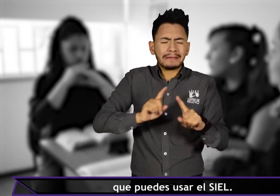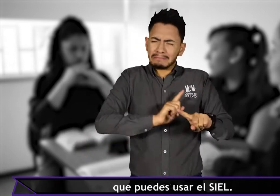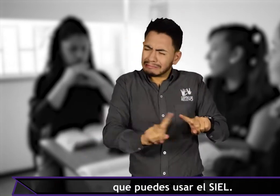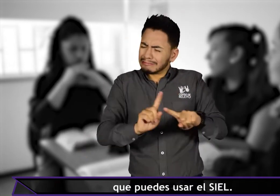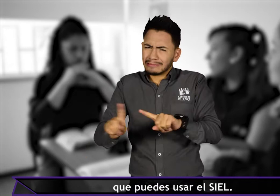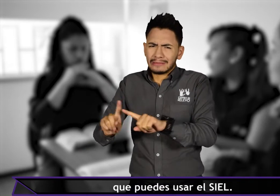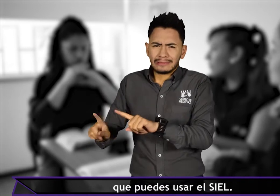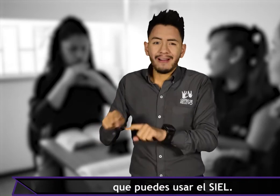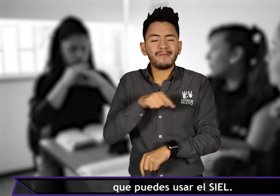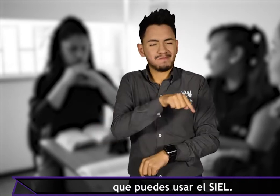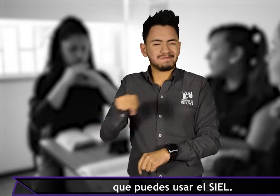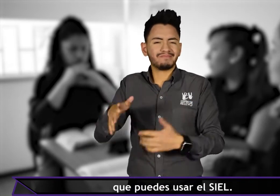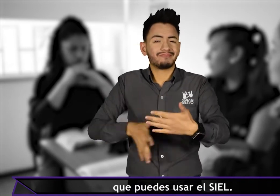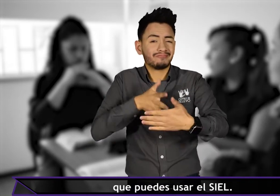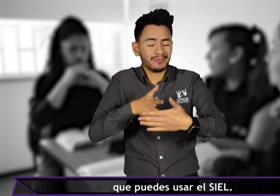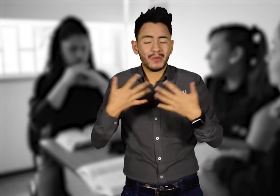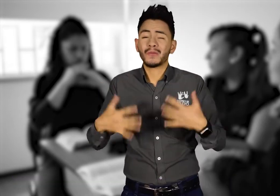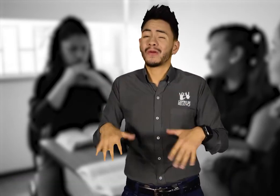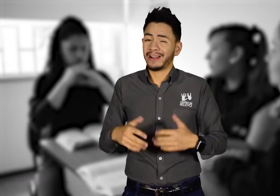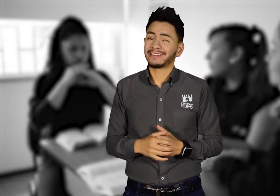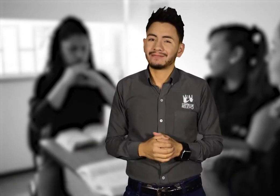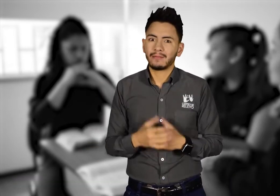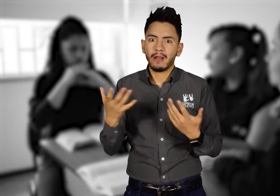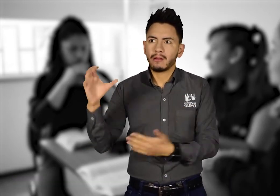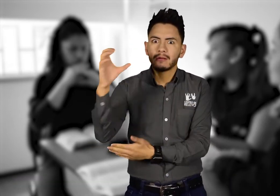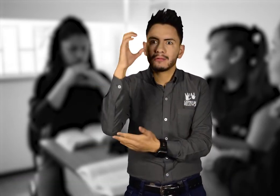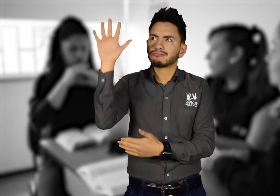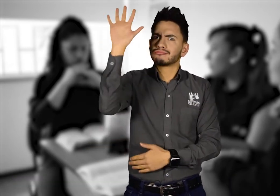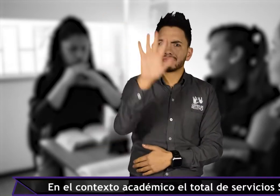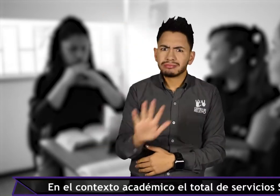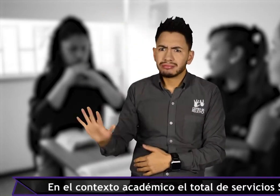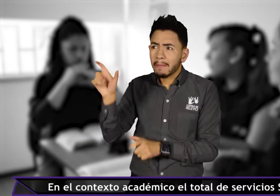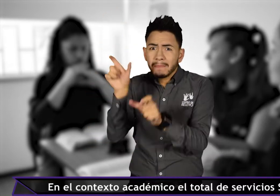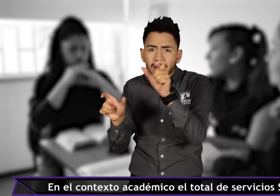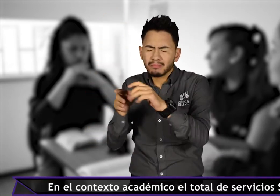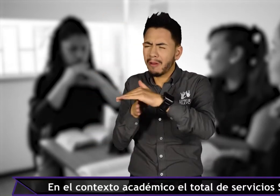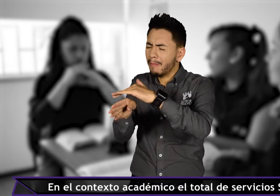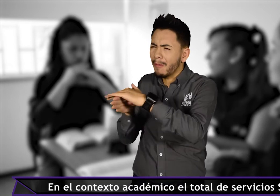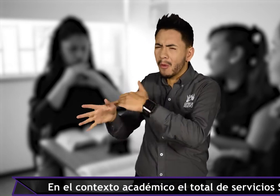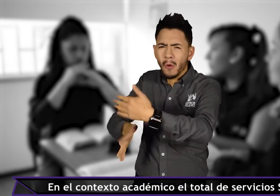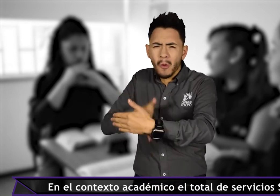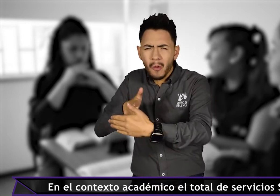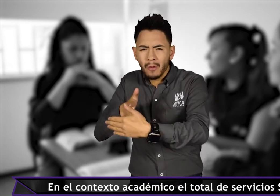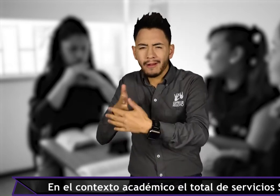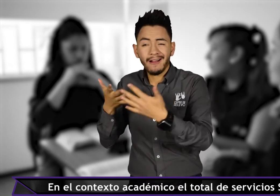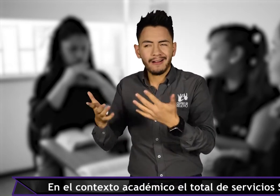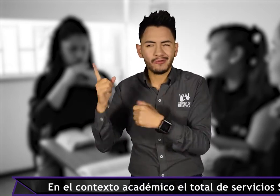ejemplos son bastantes en los que puedes usar el CIEL. En el contexto académico, el total de servicios CIEL prestados